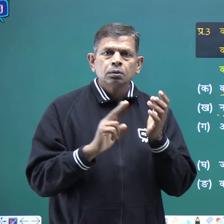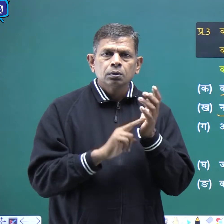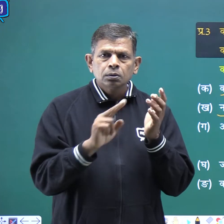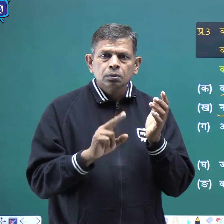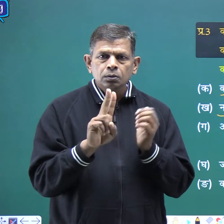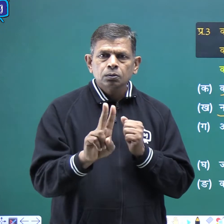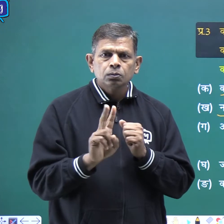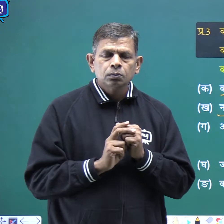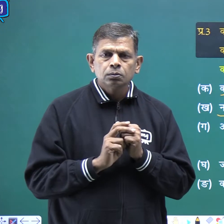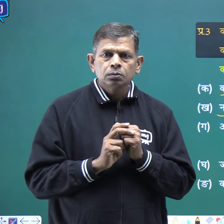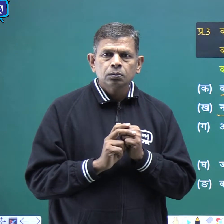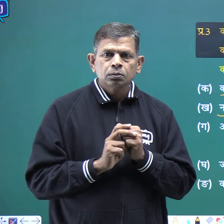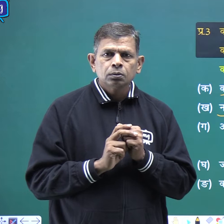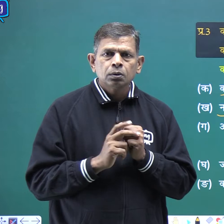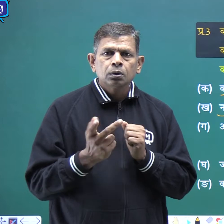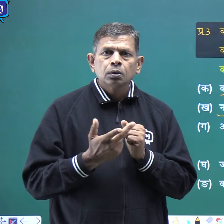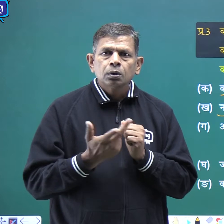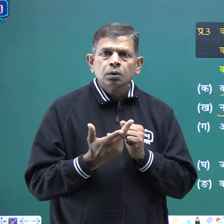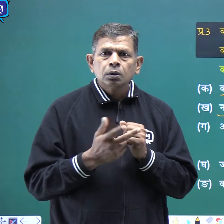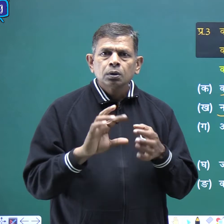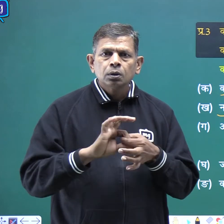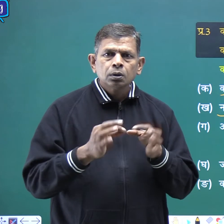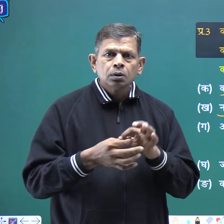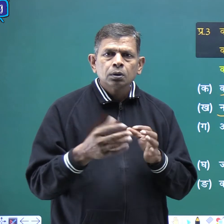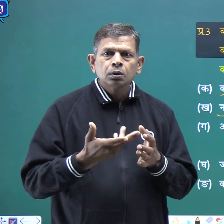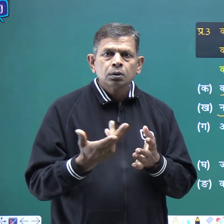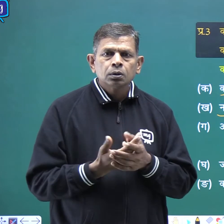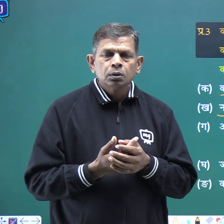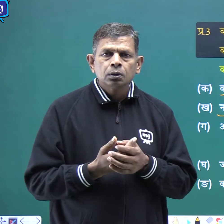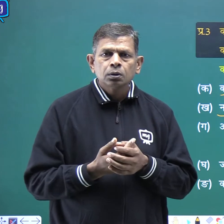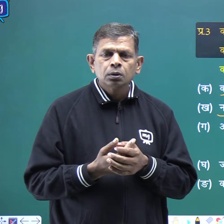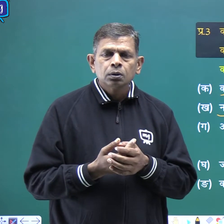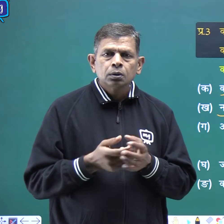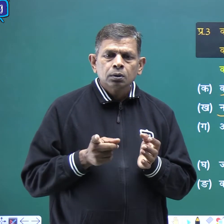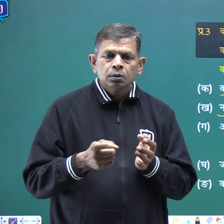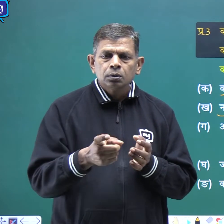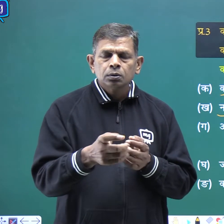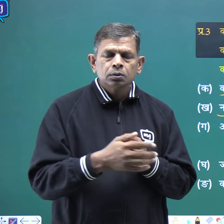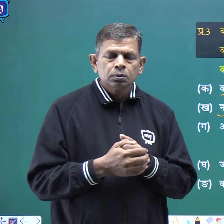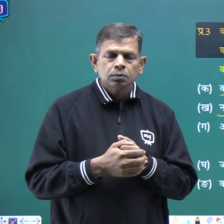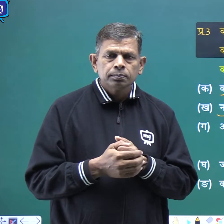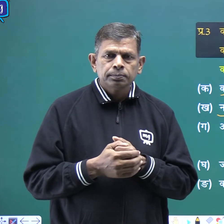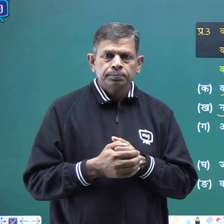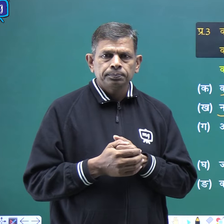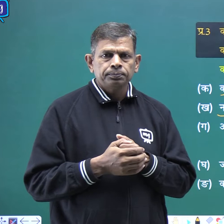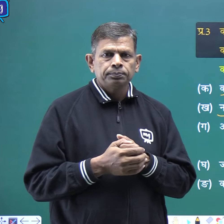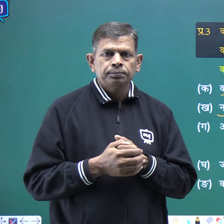नाइट्रोजन, नाइट्रोजन का संबंध किससे है? जीवाणु।